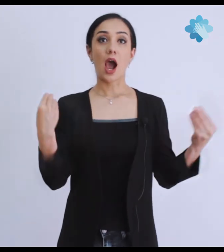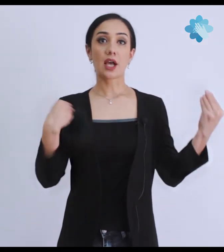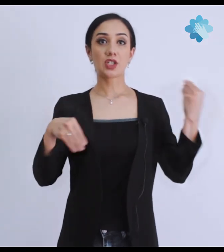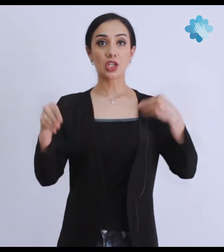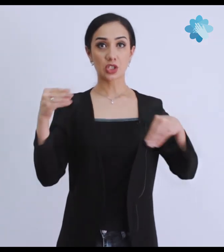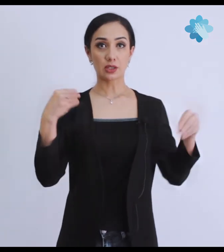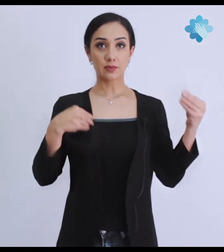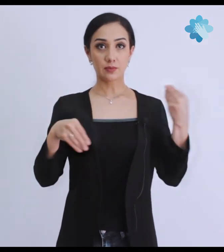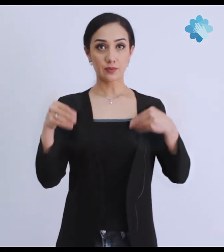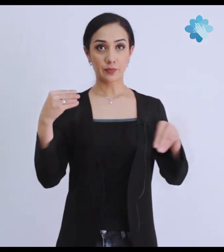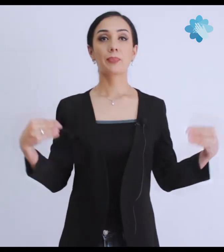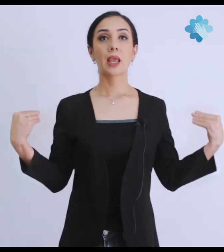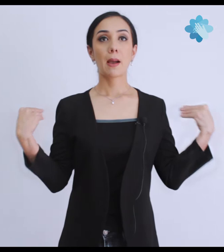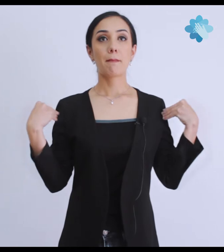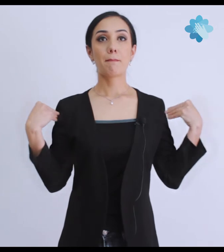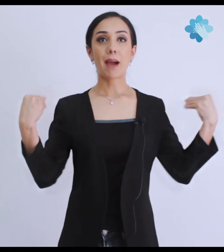одежда пальто